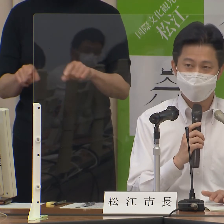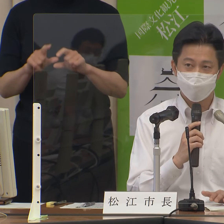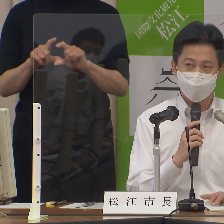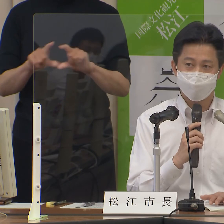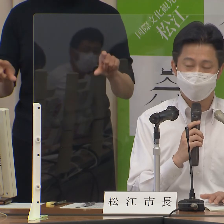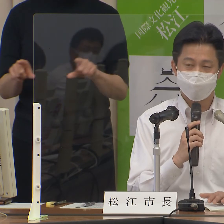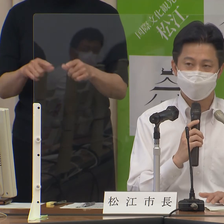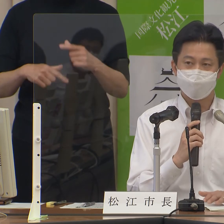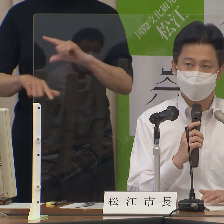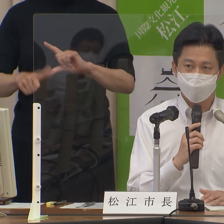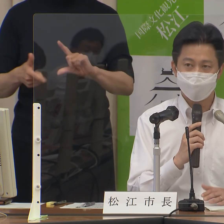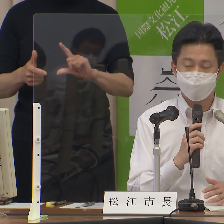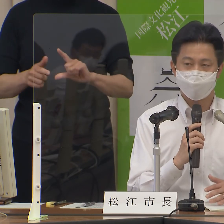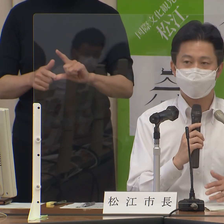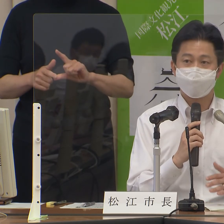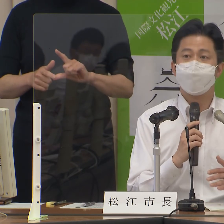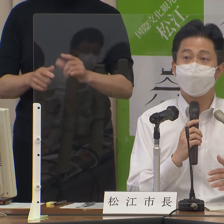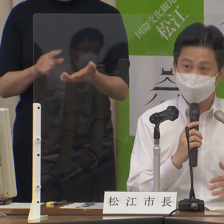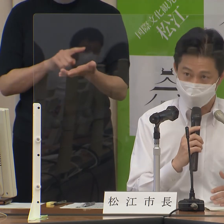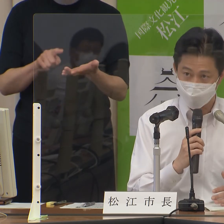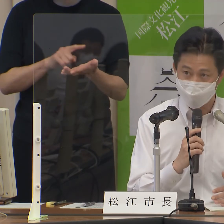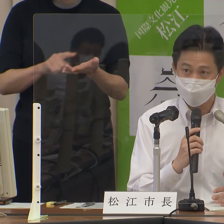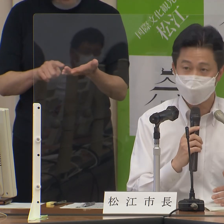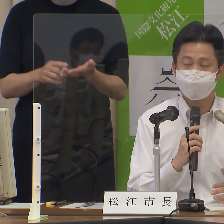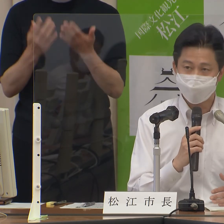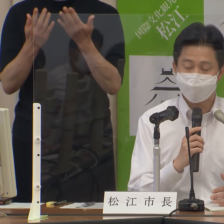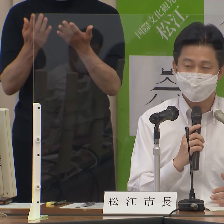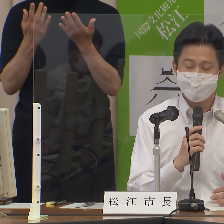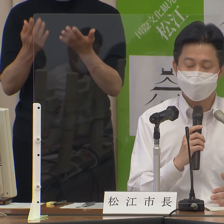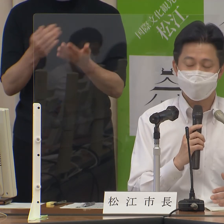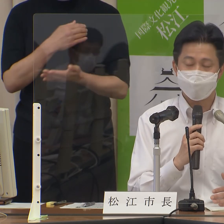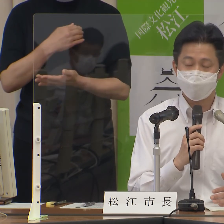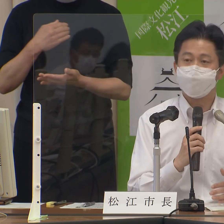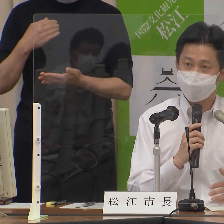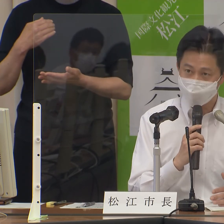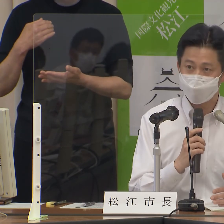ね、教育についての、機会の確保でありましたり、